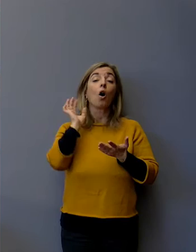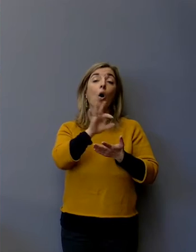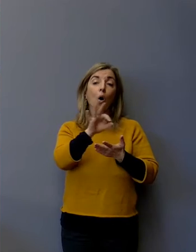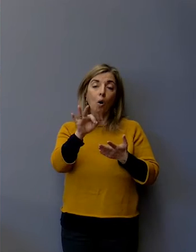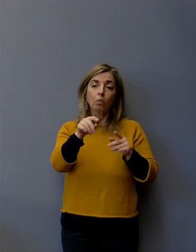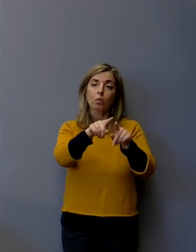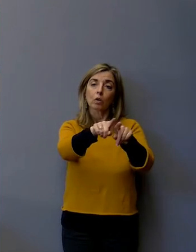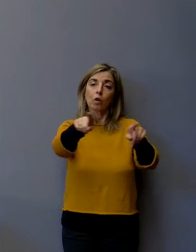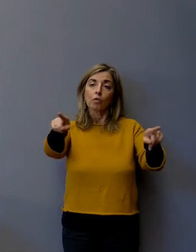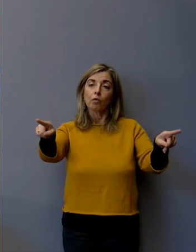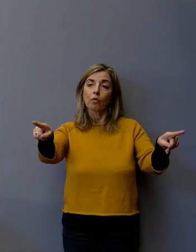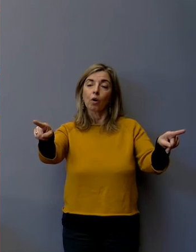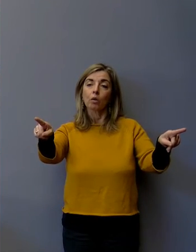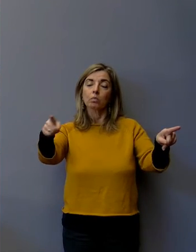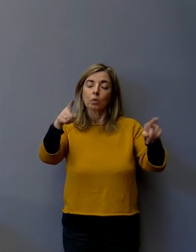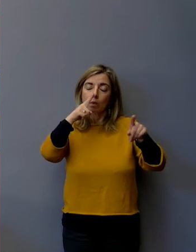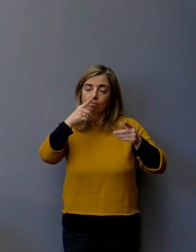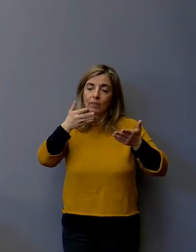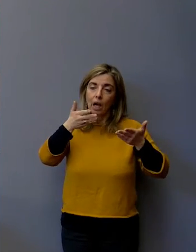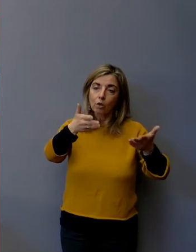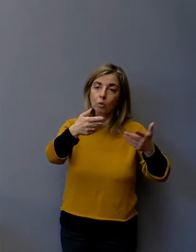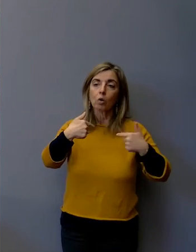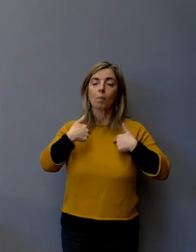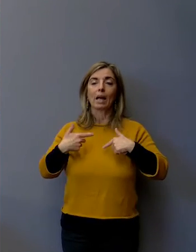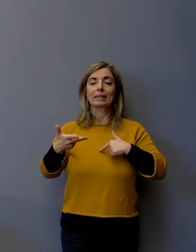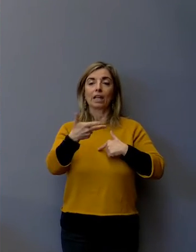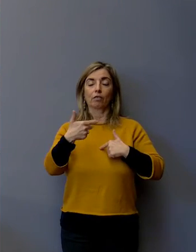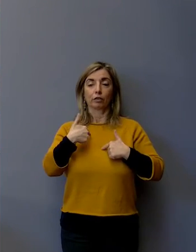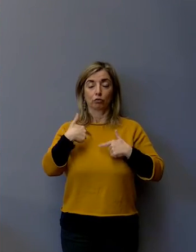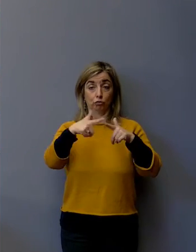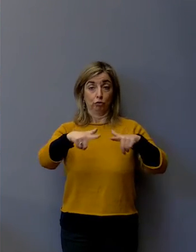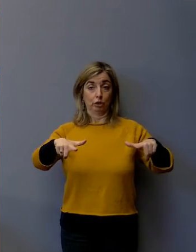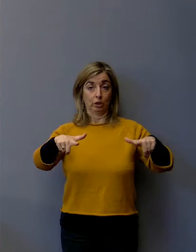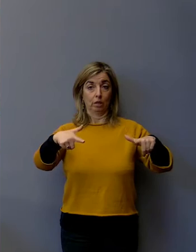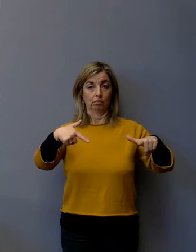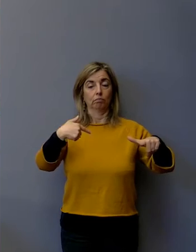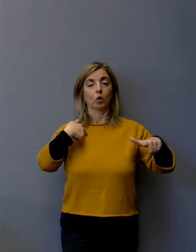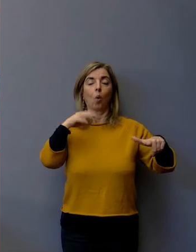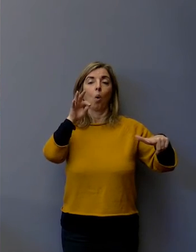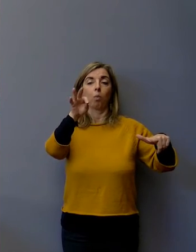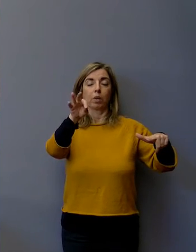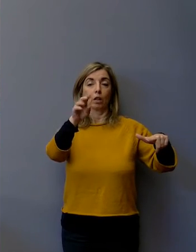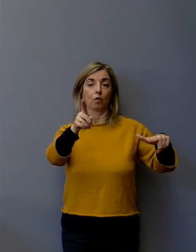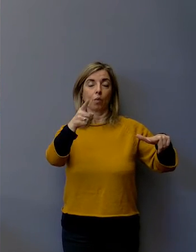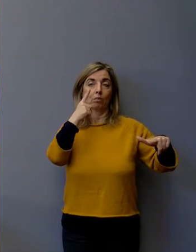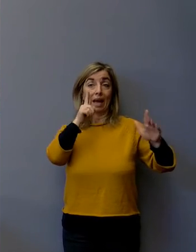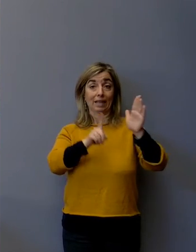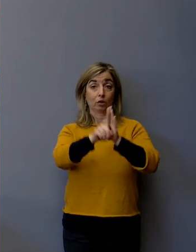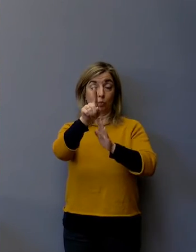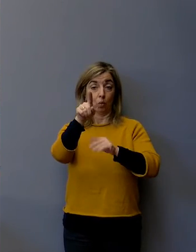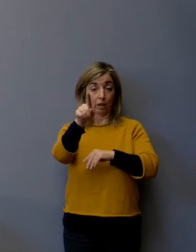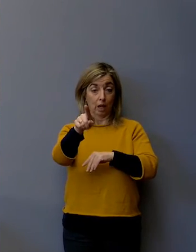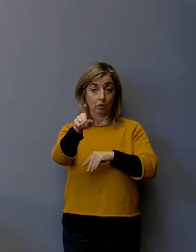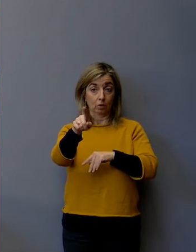e guardate di più al risultato per di più a quello che si riesce a